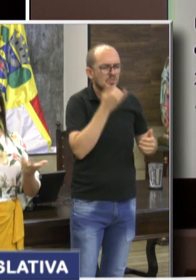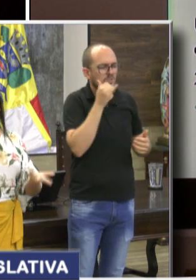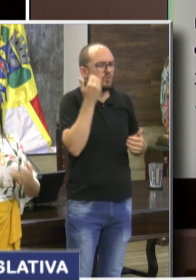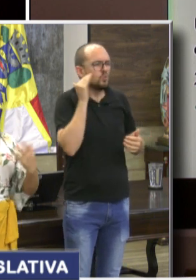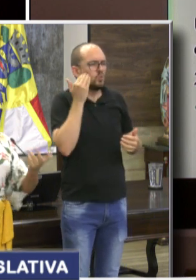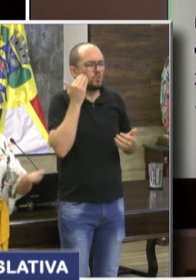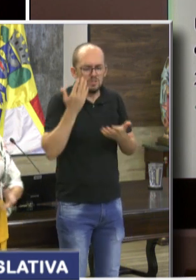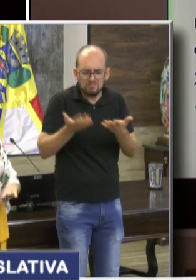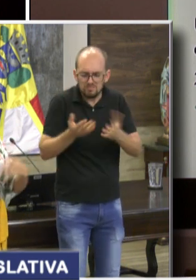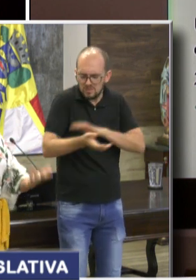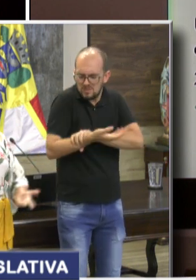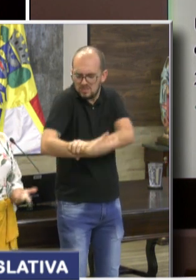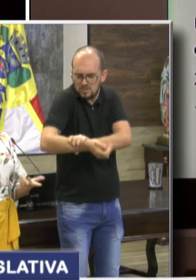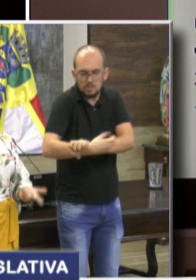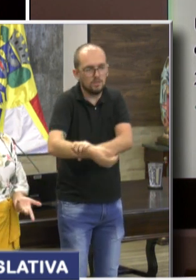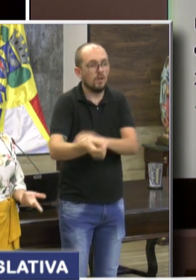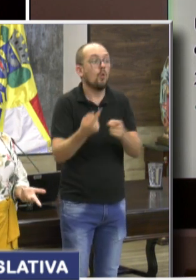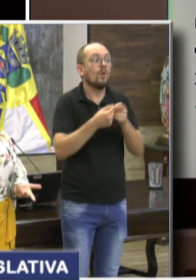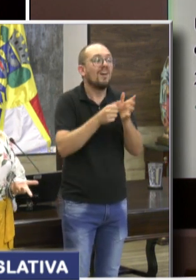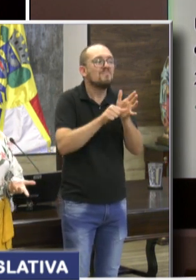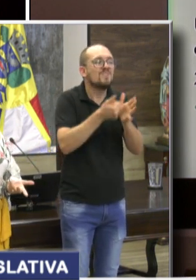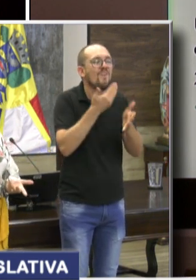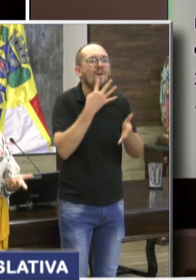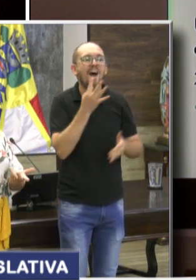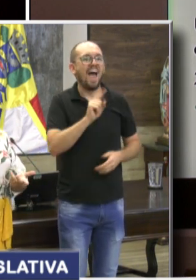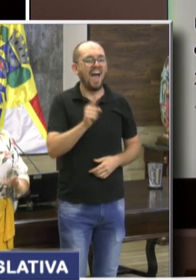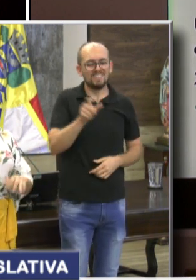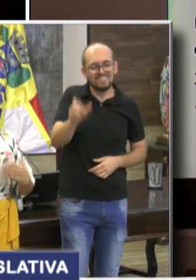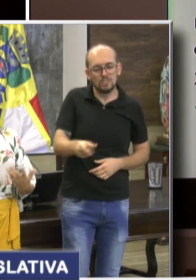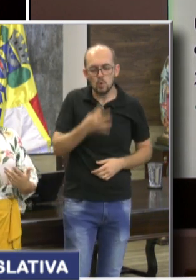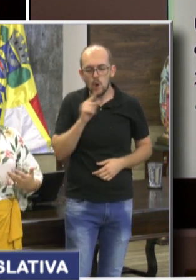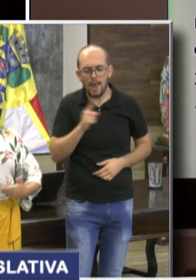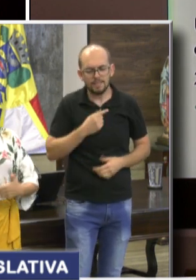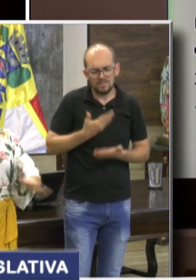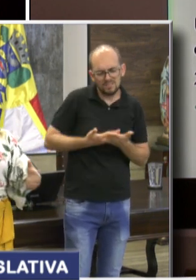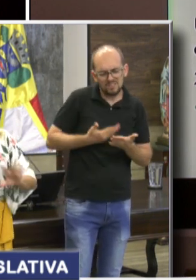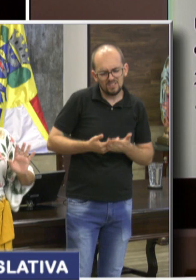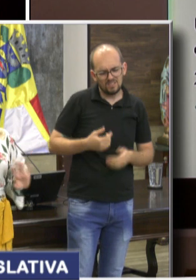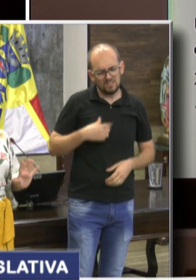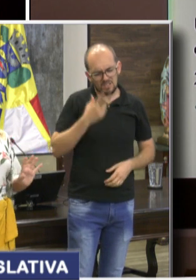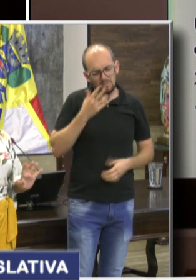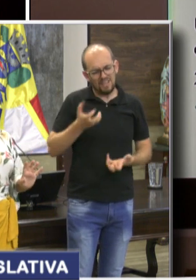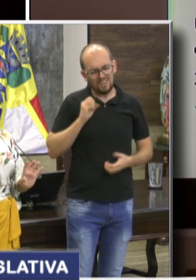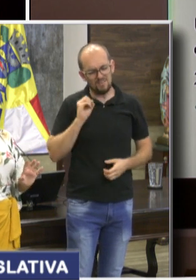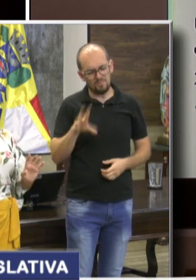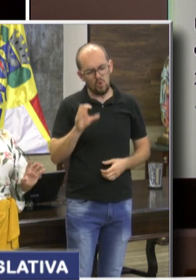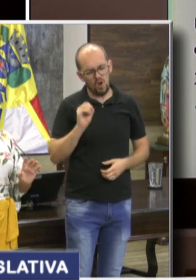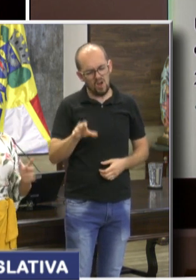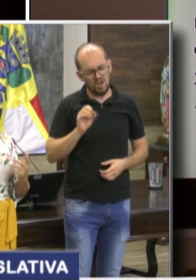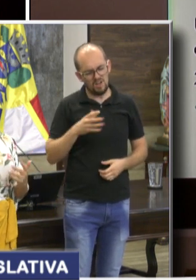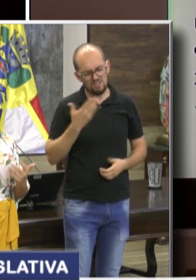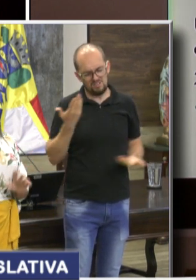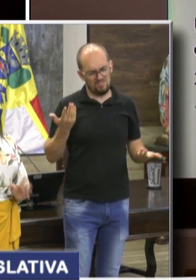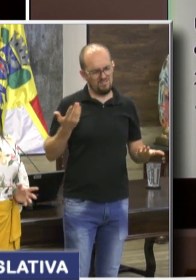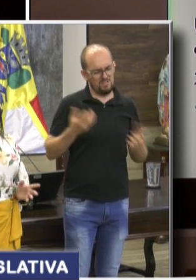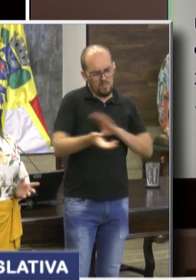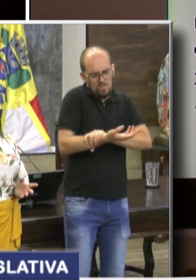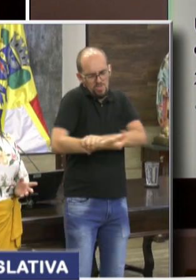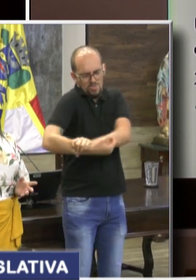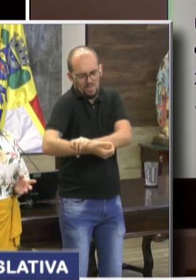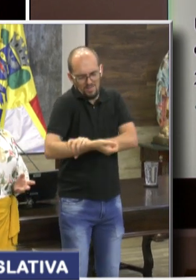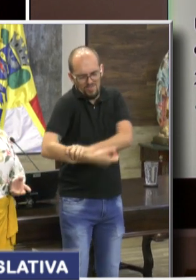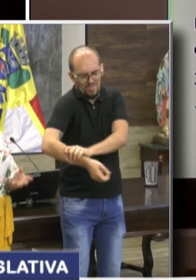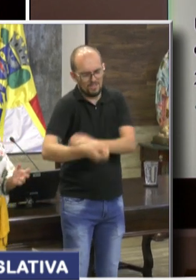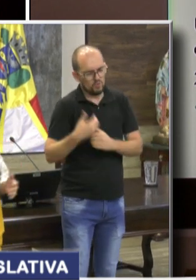leitura corporal daquela criança, o que é que ele estava querendo dizer. Percebi que ele não queria ficar na escola, né? Mas ele queria ir para